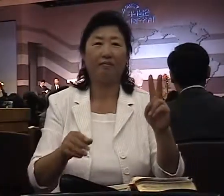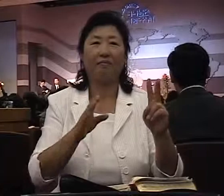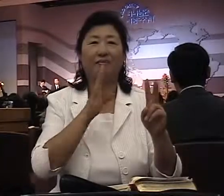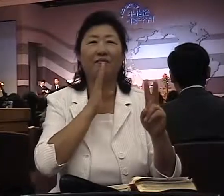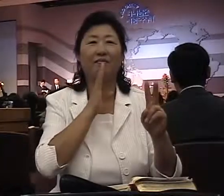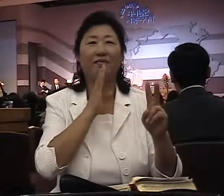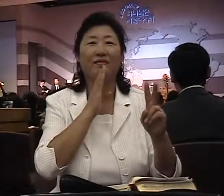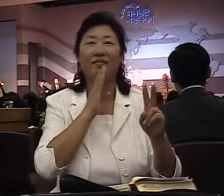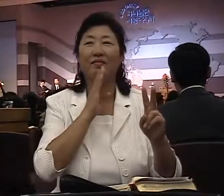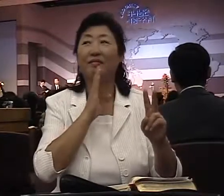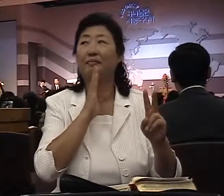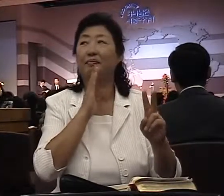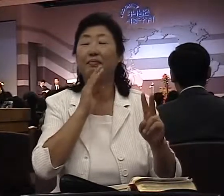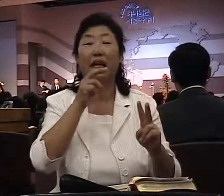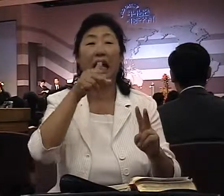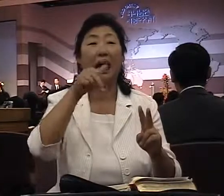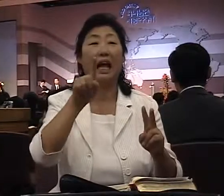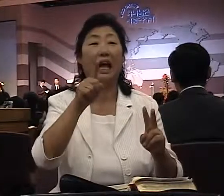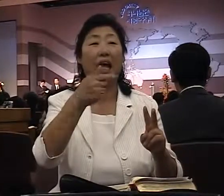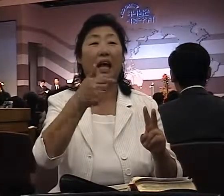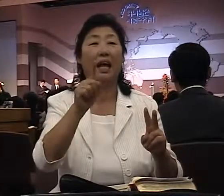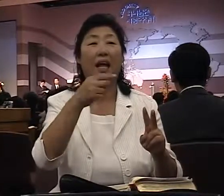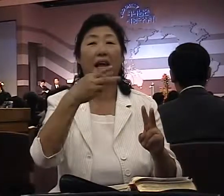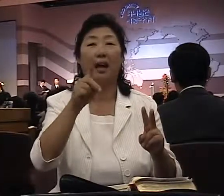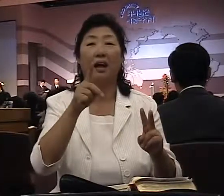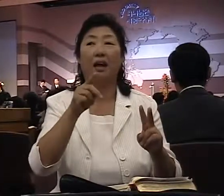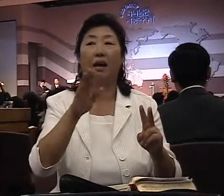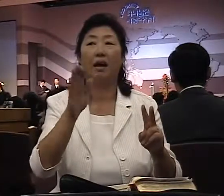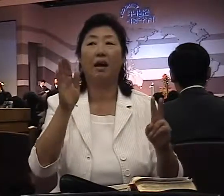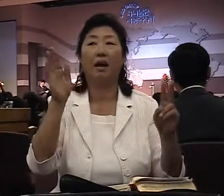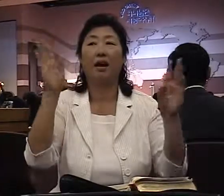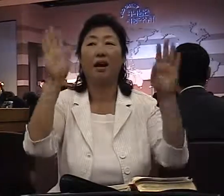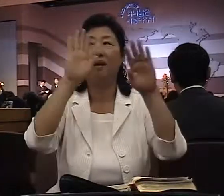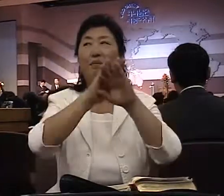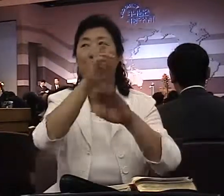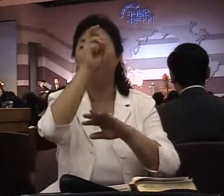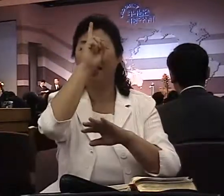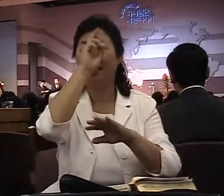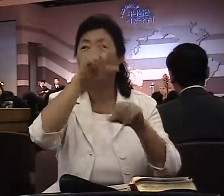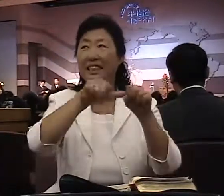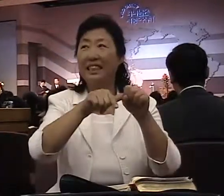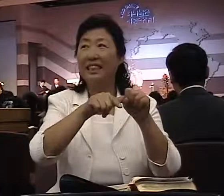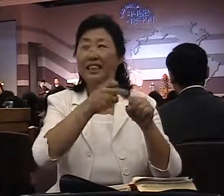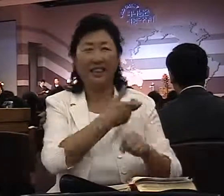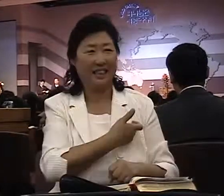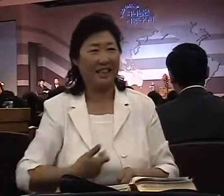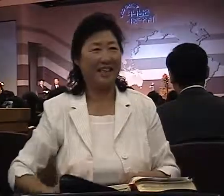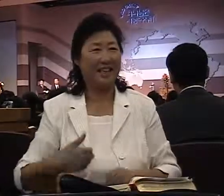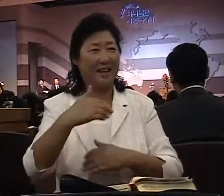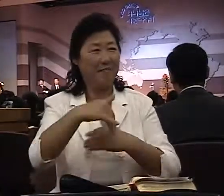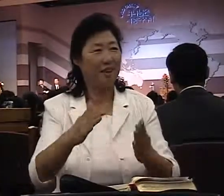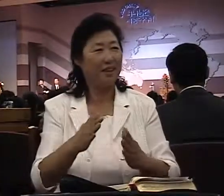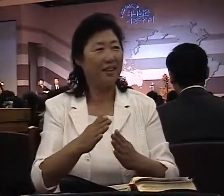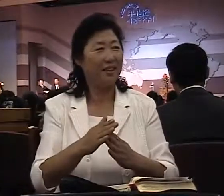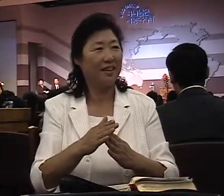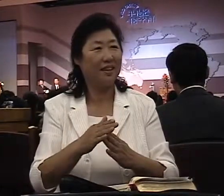어디 가니까 밤 12시에 제자 훈련하는 데가 있더라. 기억나시죠? 장본인들이